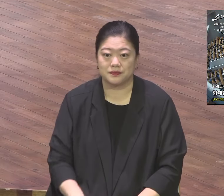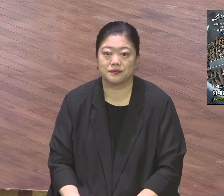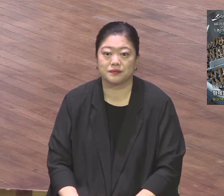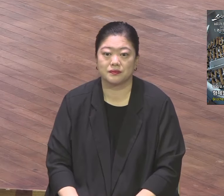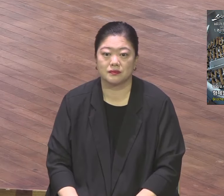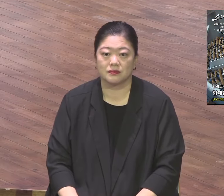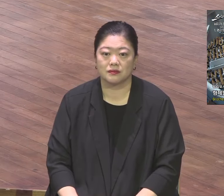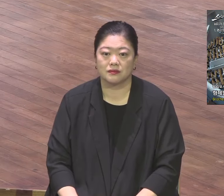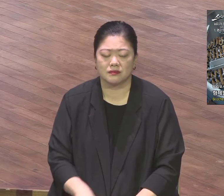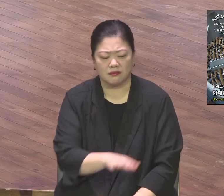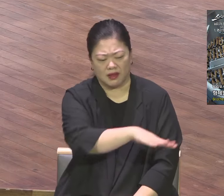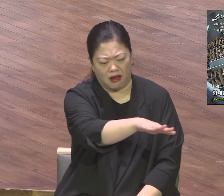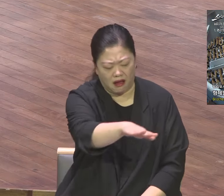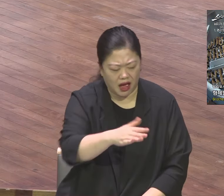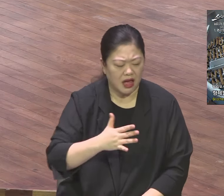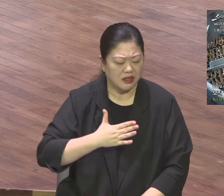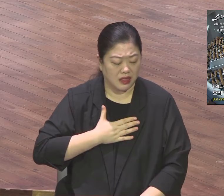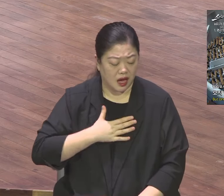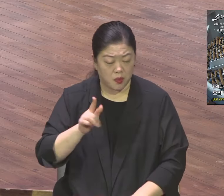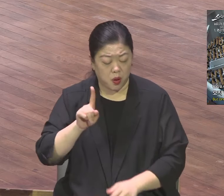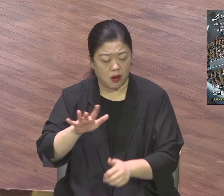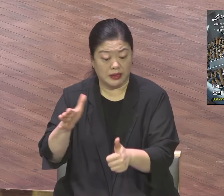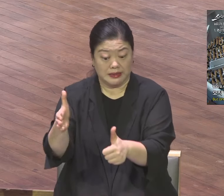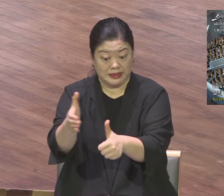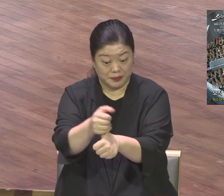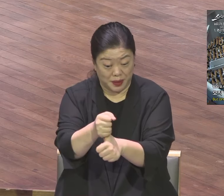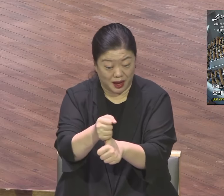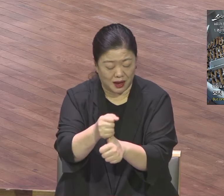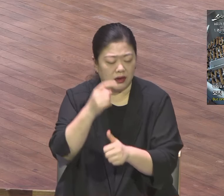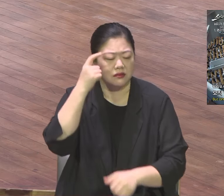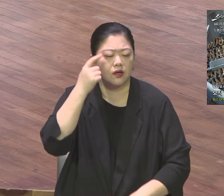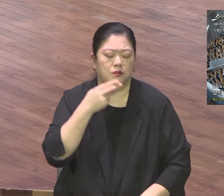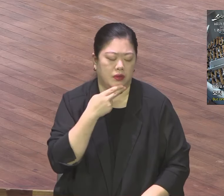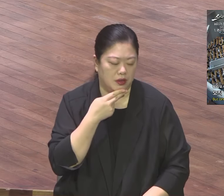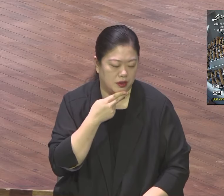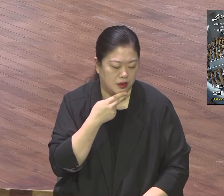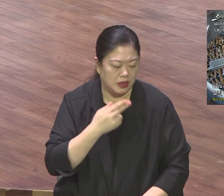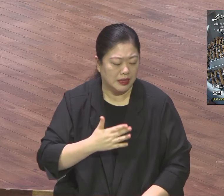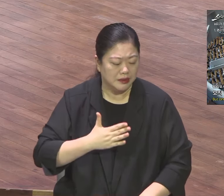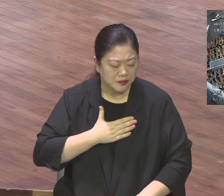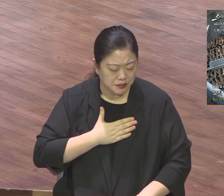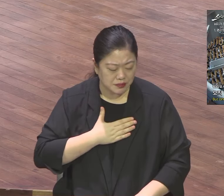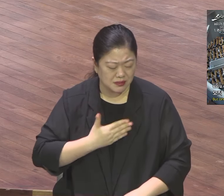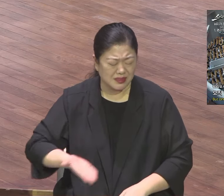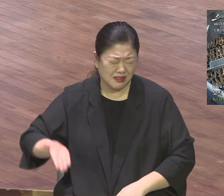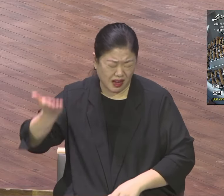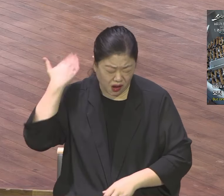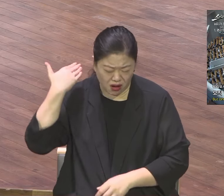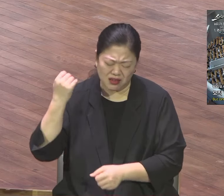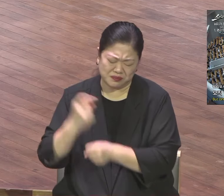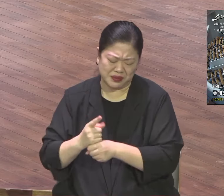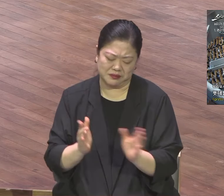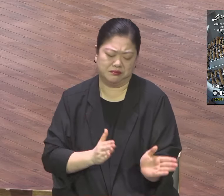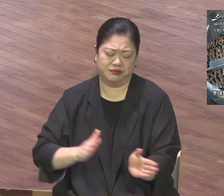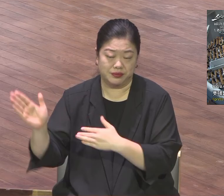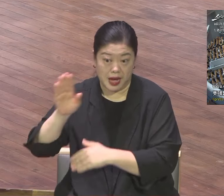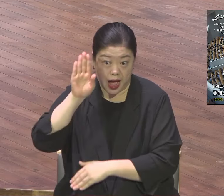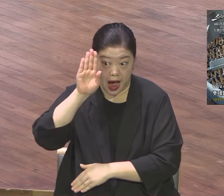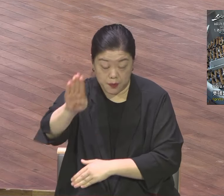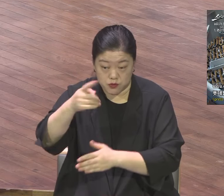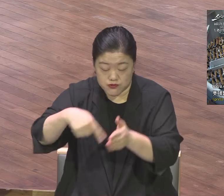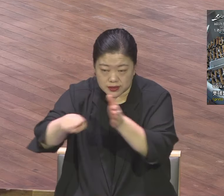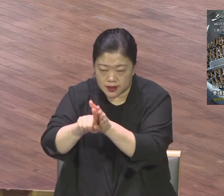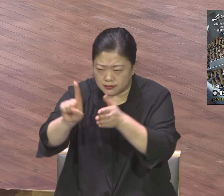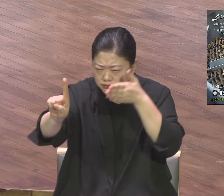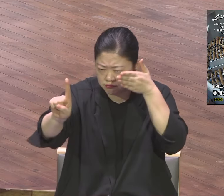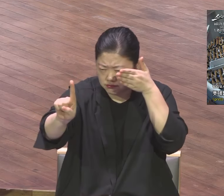나는 아직 내가 잡은 줄 여기지 아니하고 오직 한 일, 즉 뒤에 있는 것은 잊어버리고 앞에 있는 것을 잡으려고 푯대를